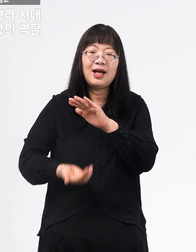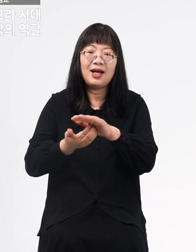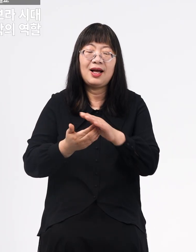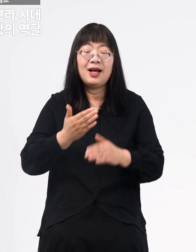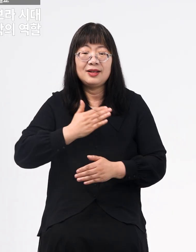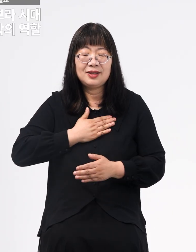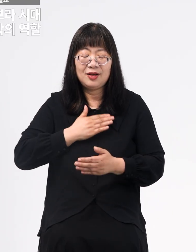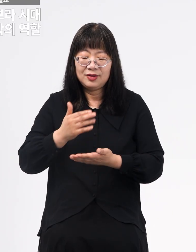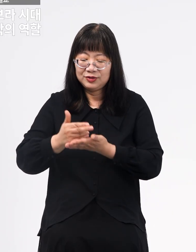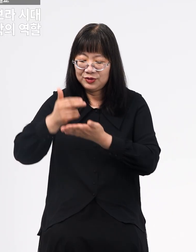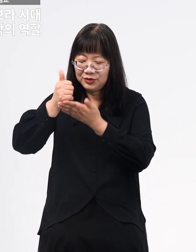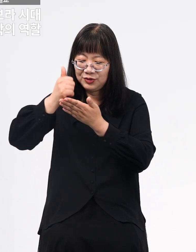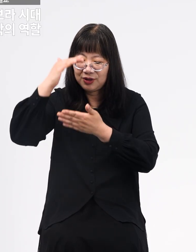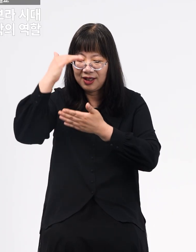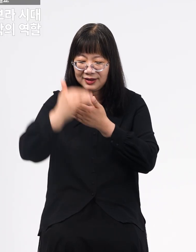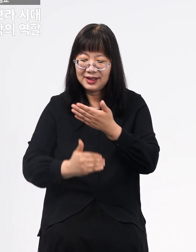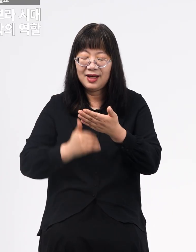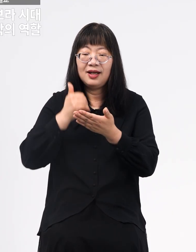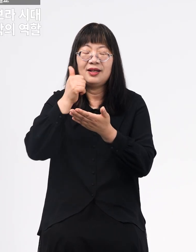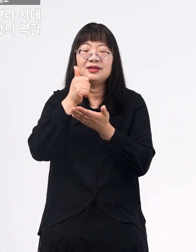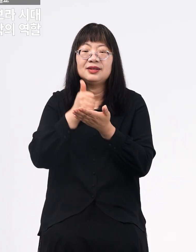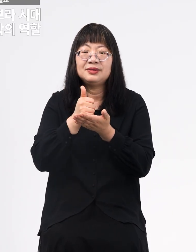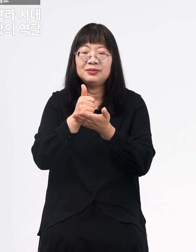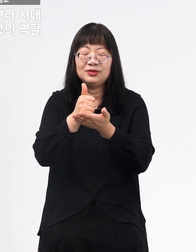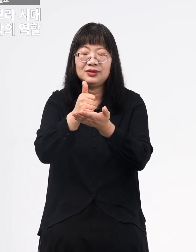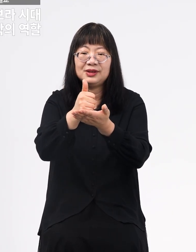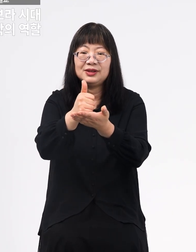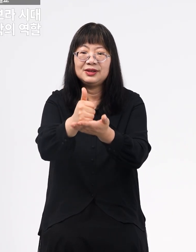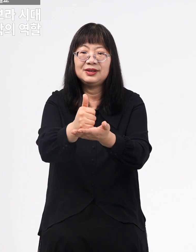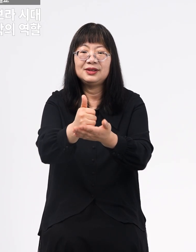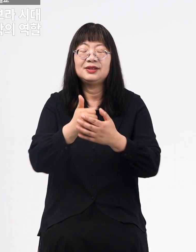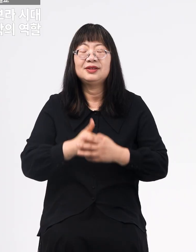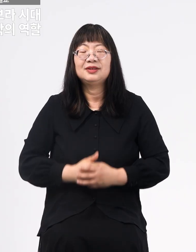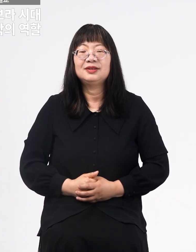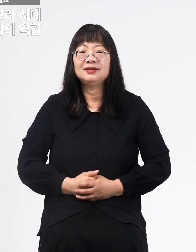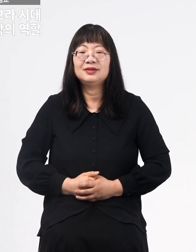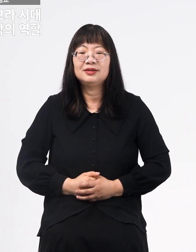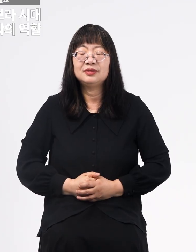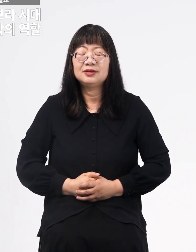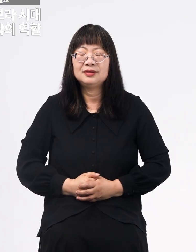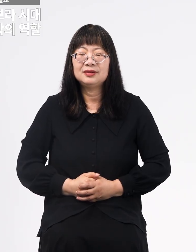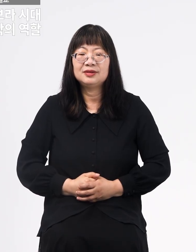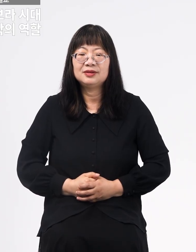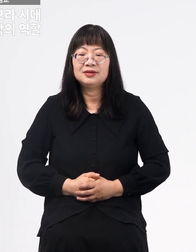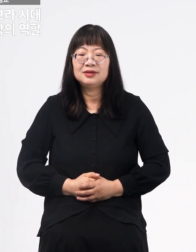전능하신 나의 주 하나님은